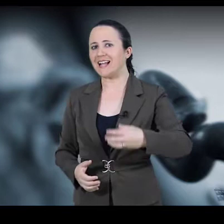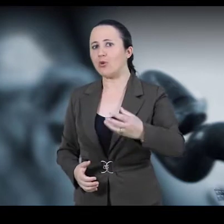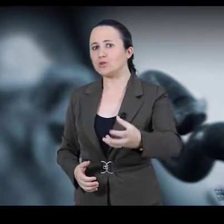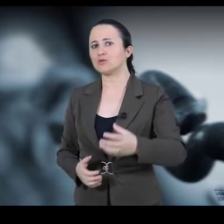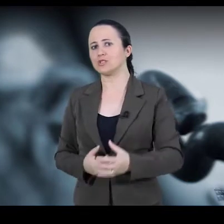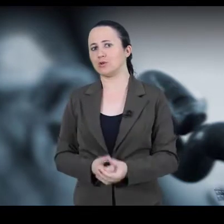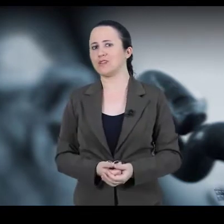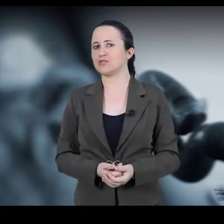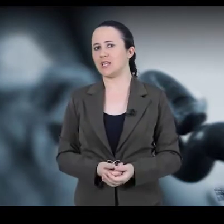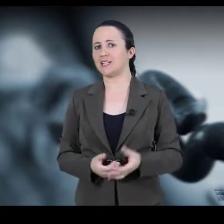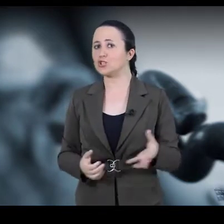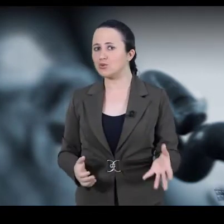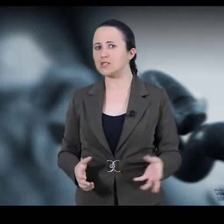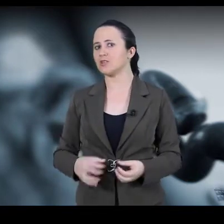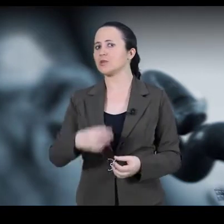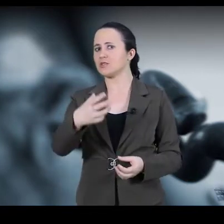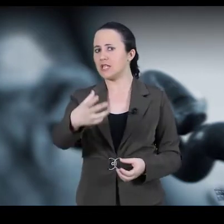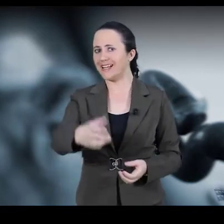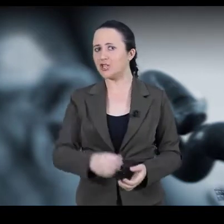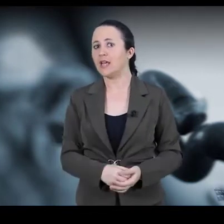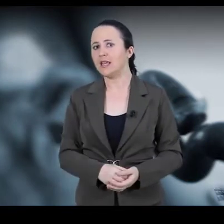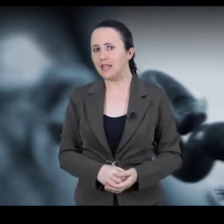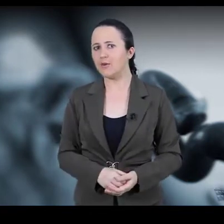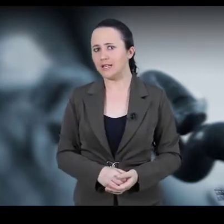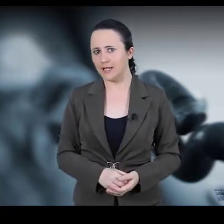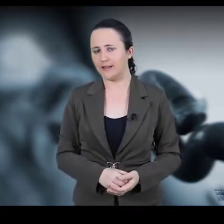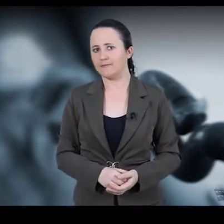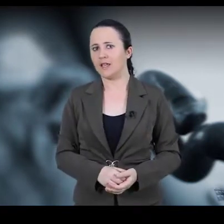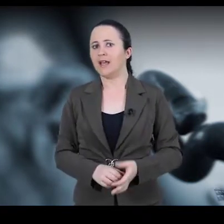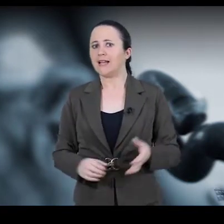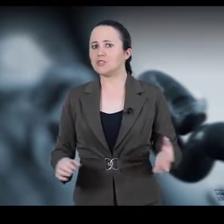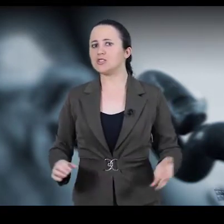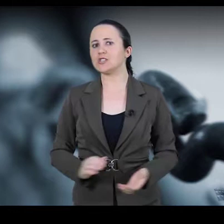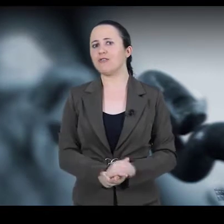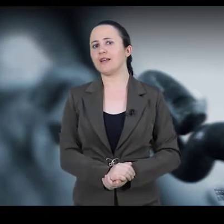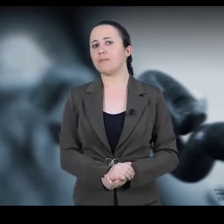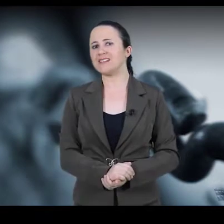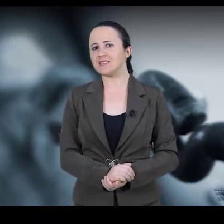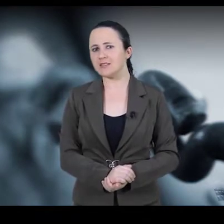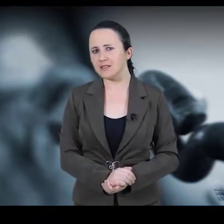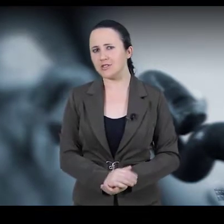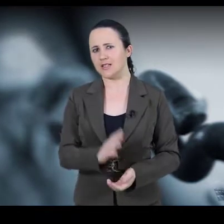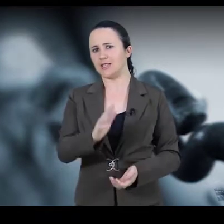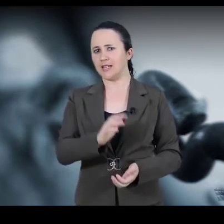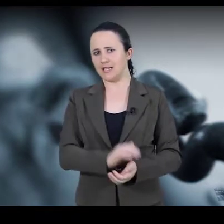à construção de uma sociedade justa, de uma sociedade igualitária. Além disso, se fala bastante nessa